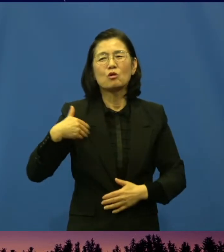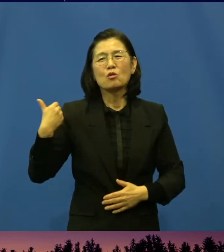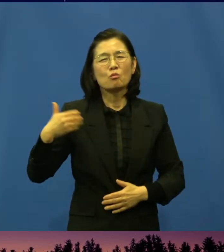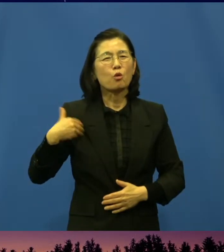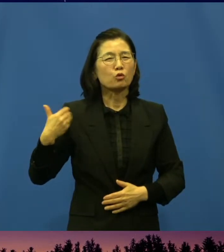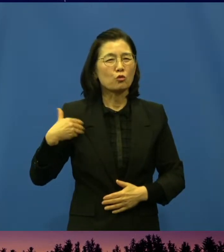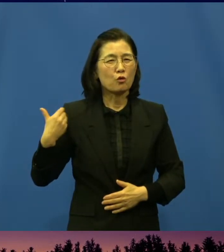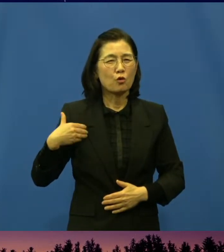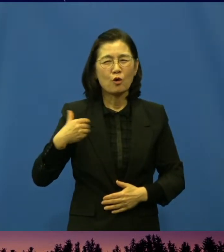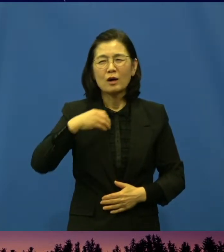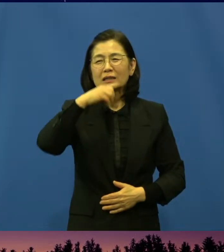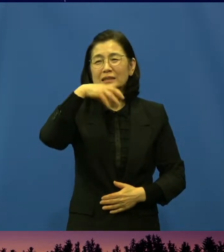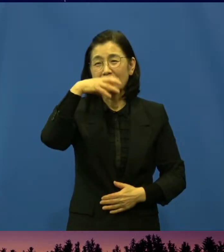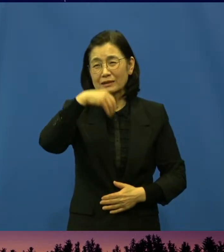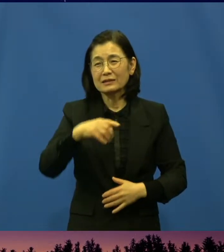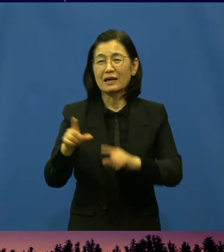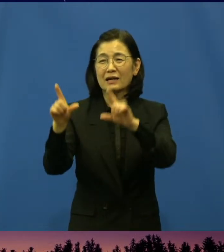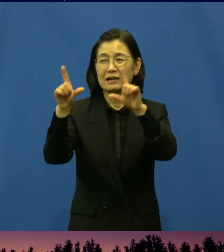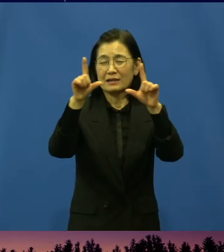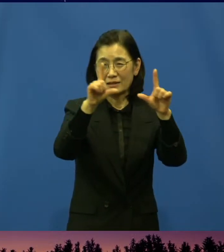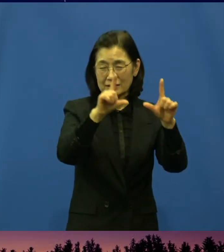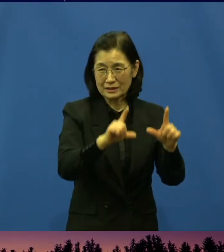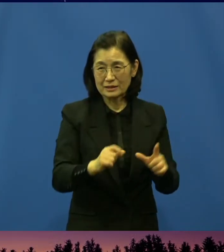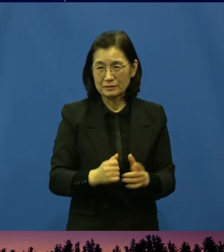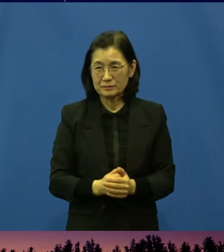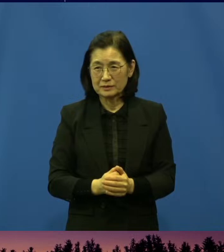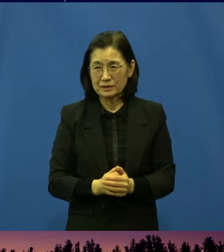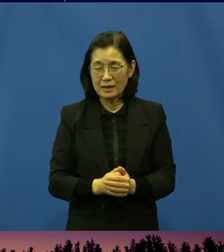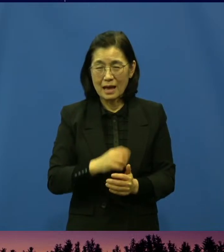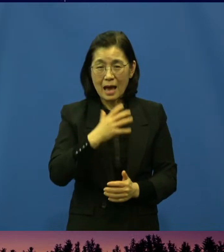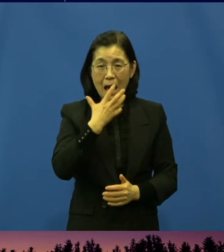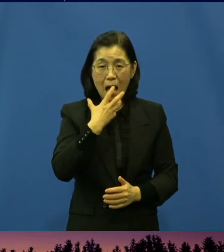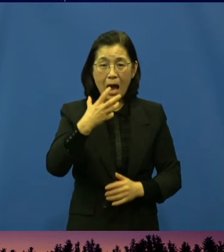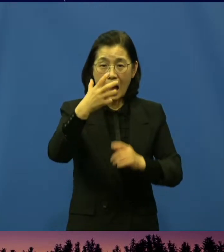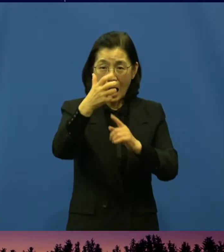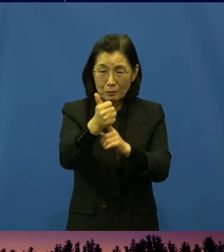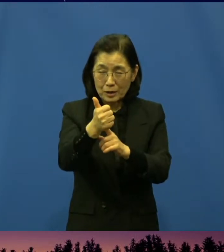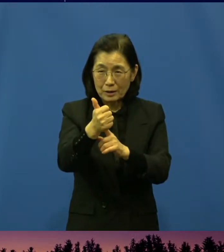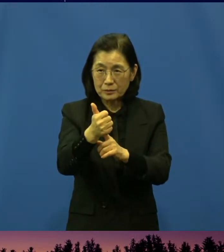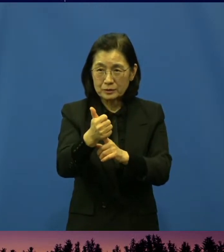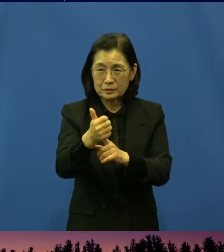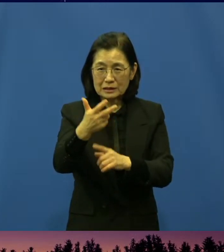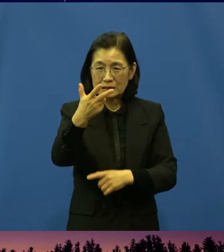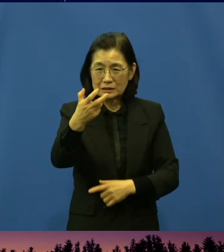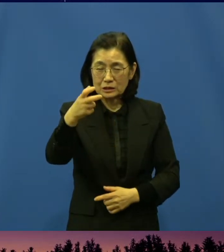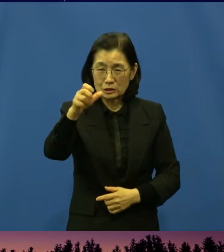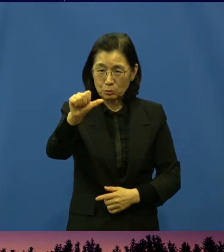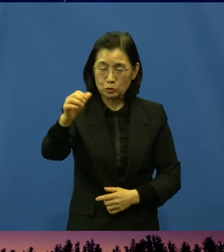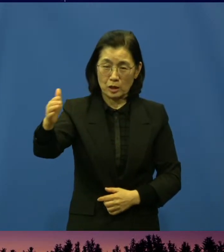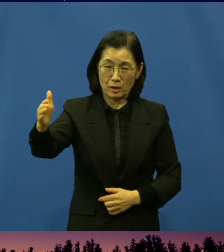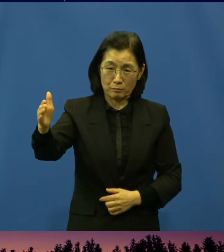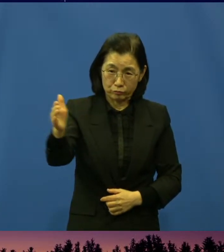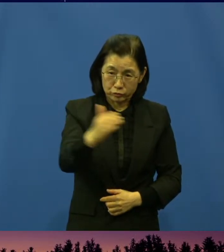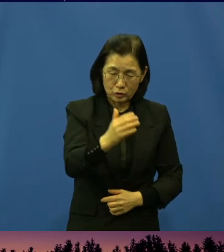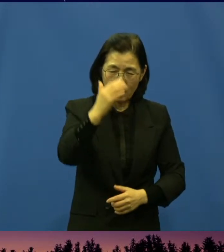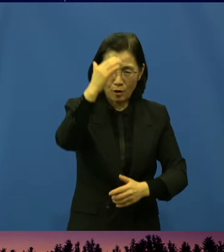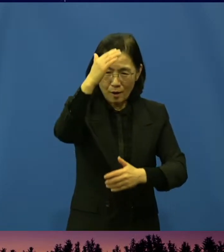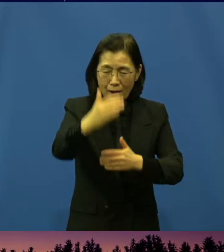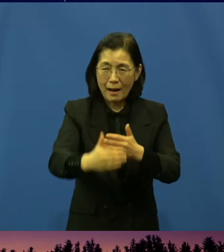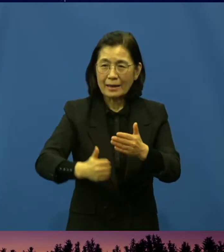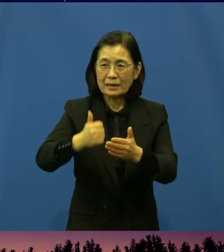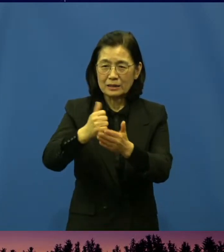그러니까 아브라함에게는 75세부터 하나님이 카운트를 하시는 거예요. 그러니까 이게 영적인 나이입니다. 영적인